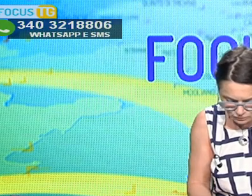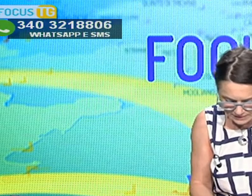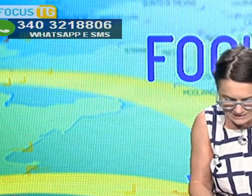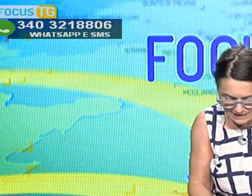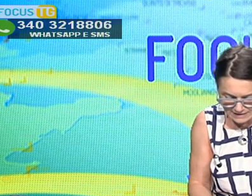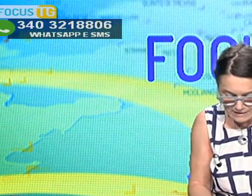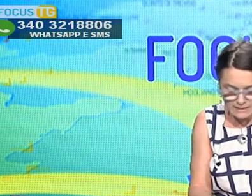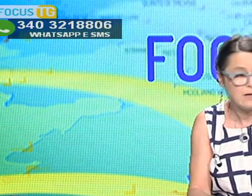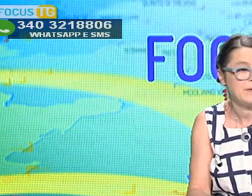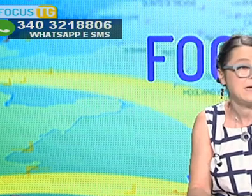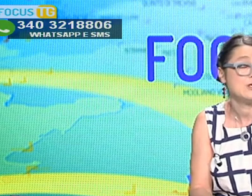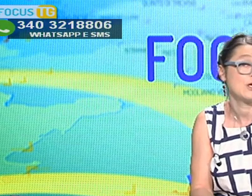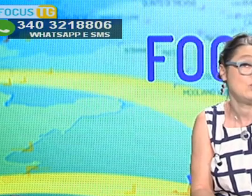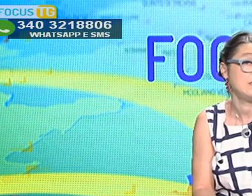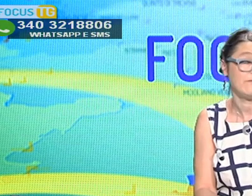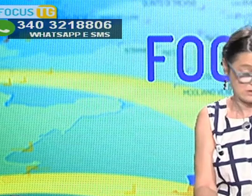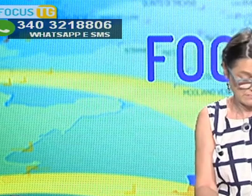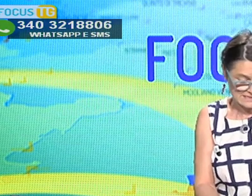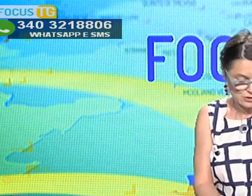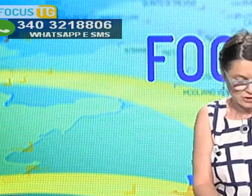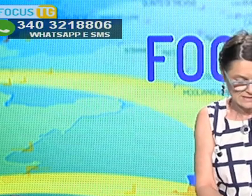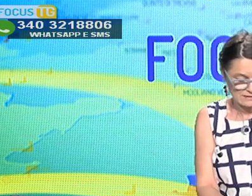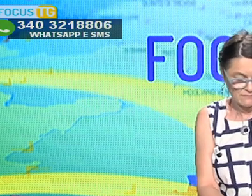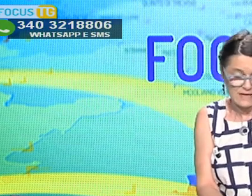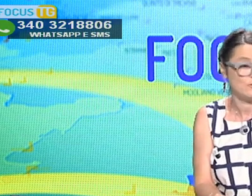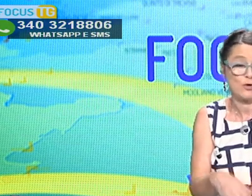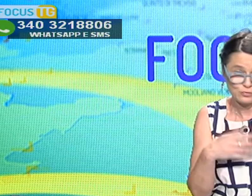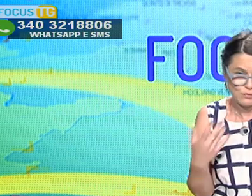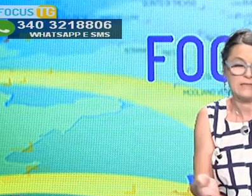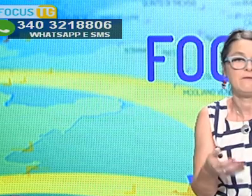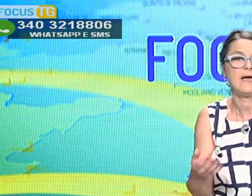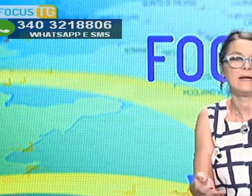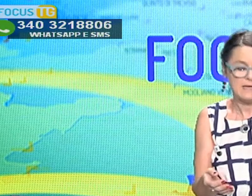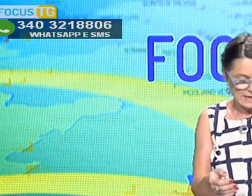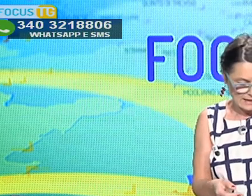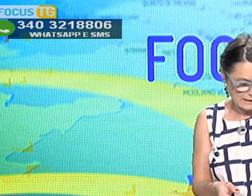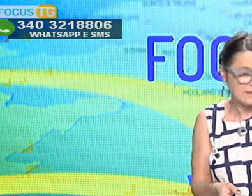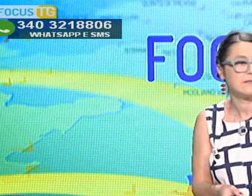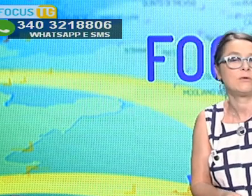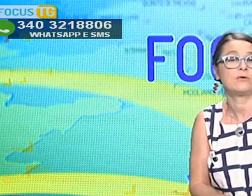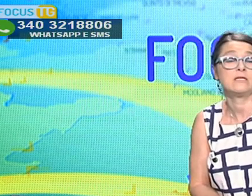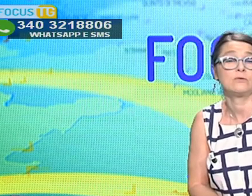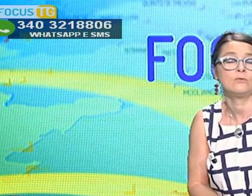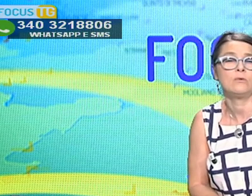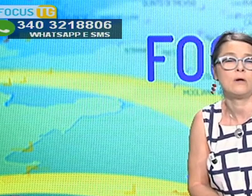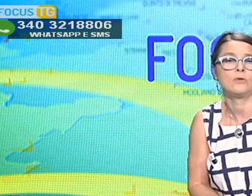del governatore Zaia, per leggere alcuni dei vostri messaggi che state inviando e che continuate a inviare al